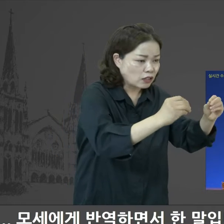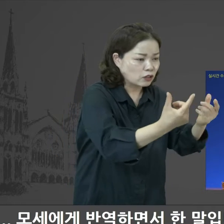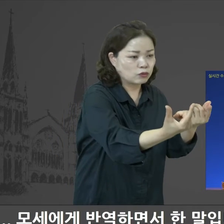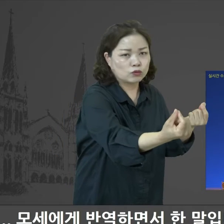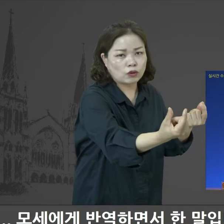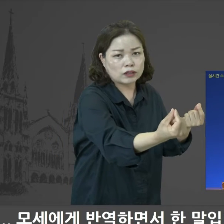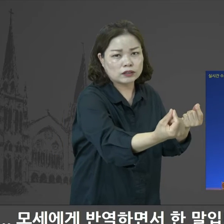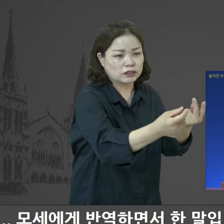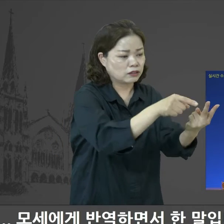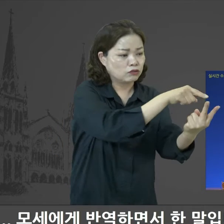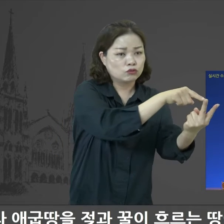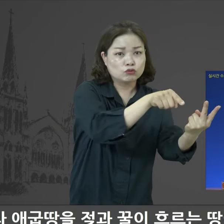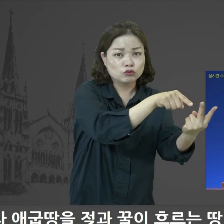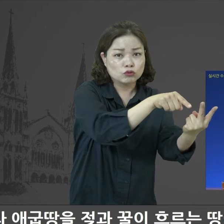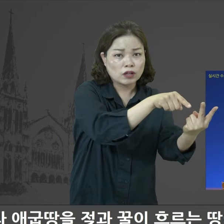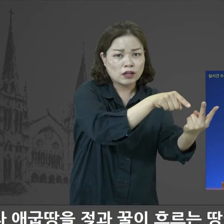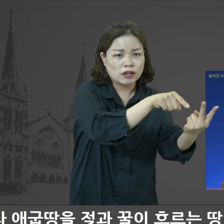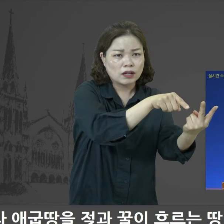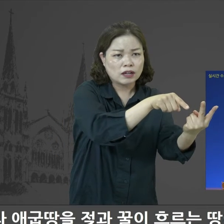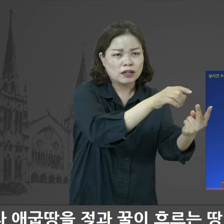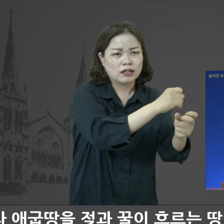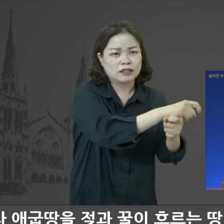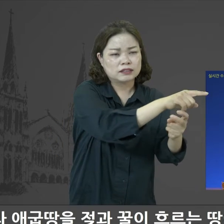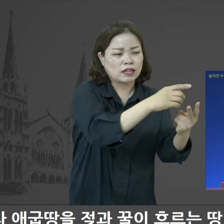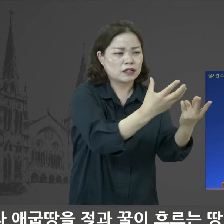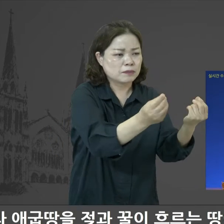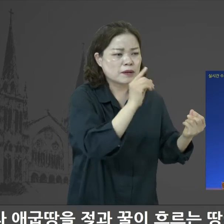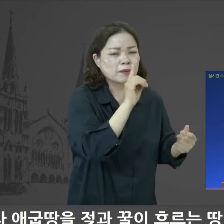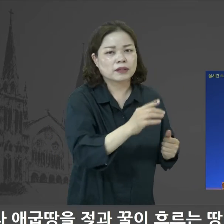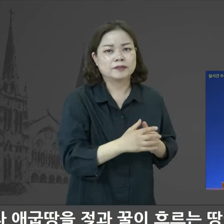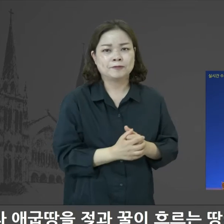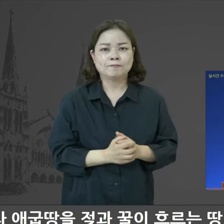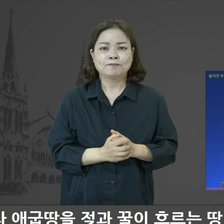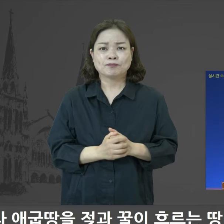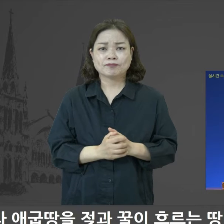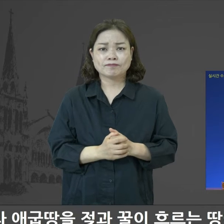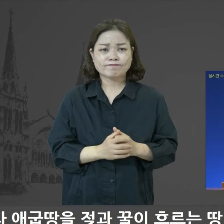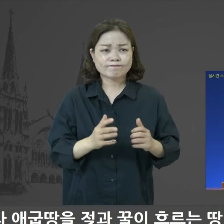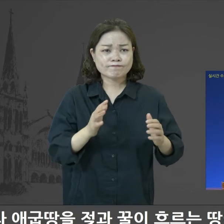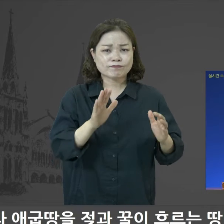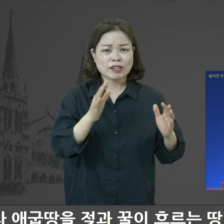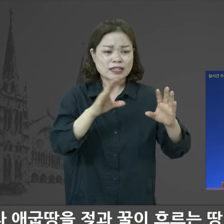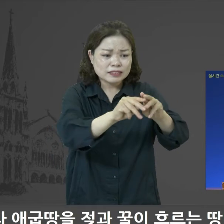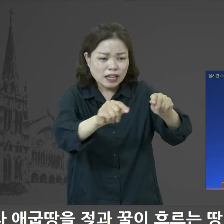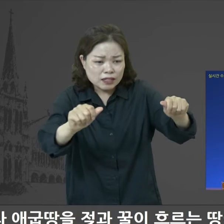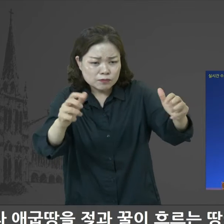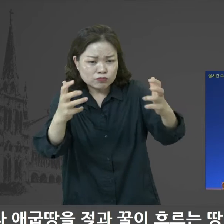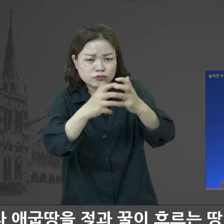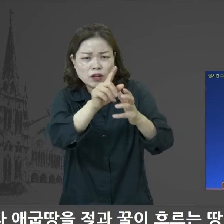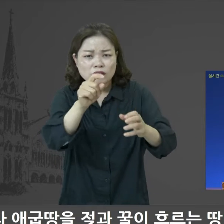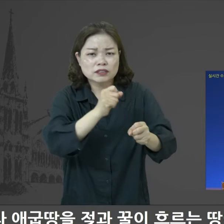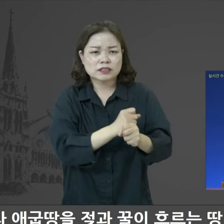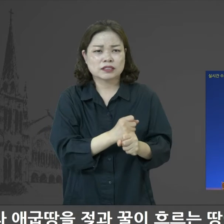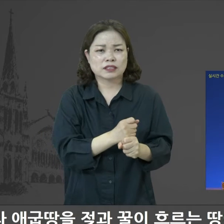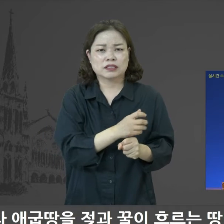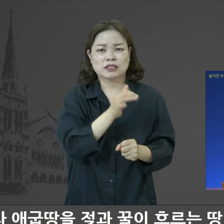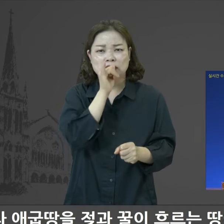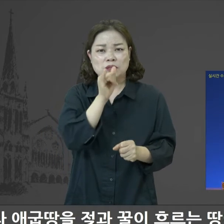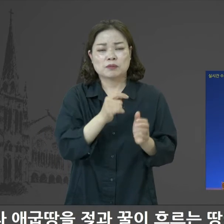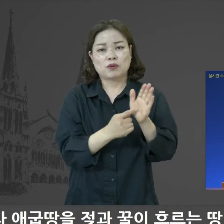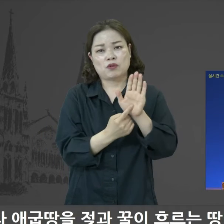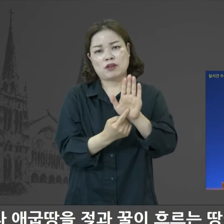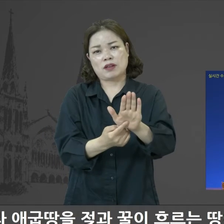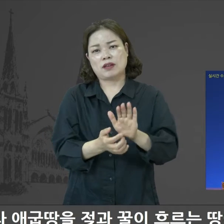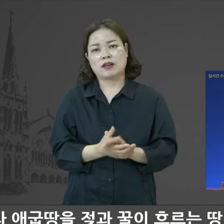분명한 사실은 땅이 비옥하다는 것을 말하는 것 같습니다. 땅이 비옥하다는 것을 두고 젖과 꿀이 흐른다는